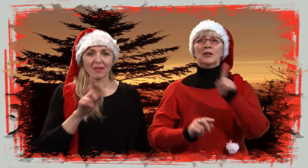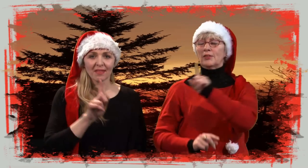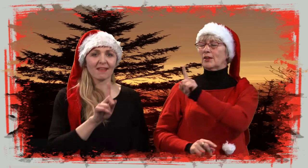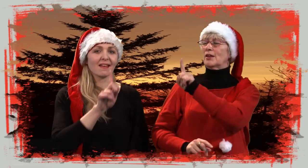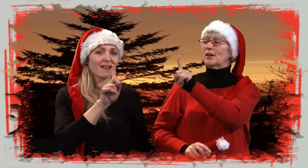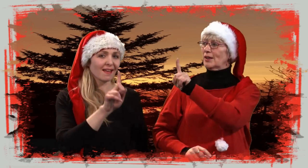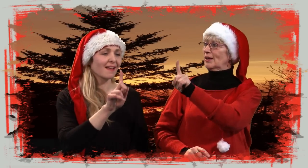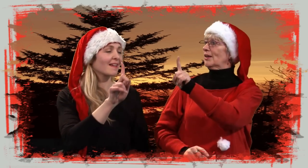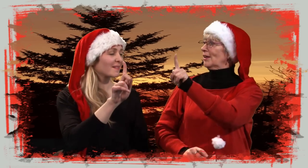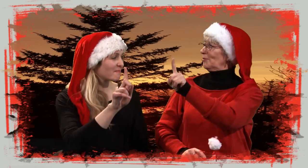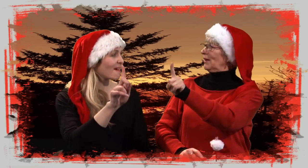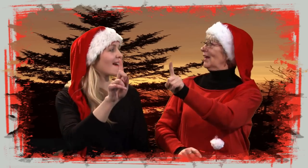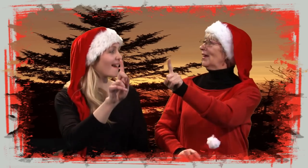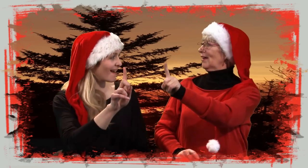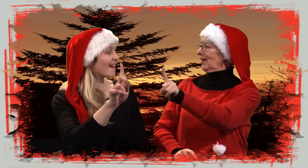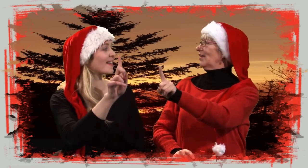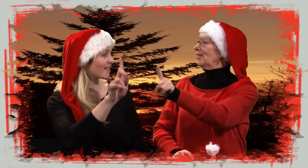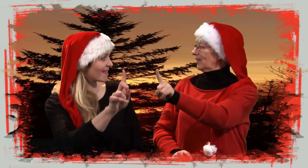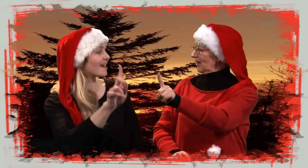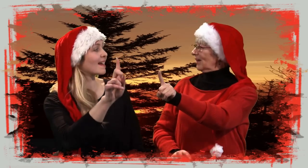þér Með þér